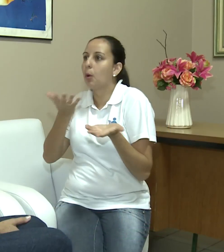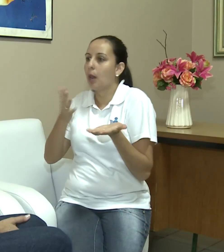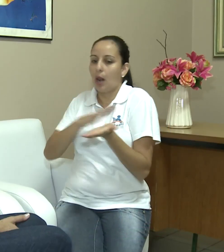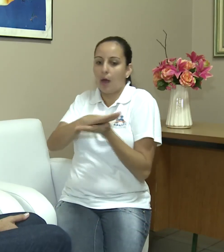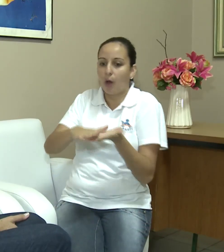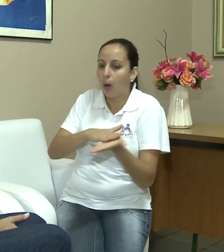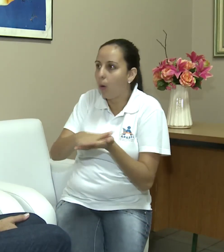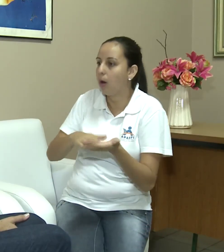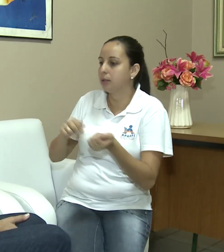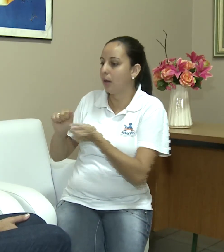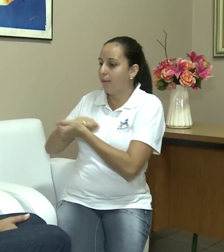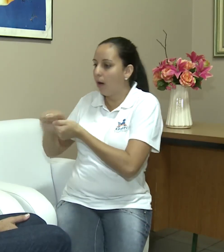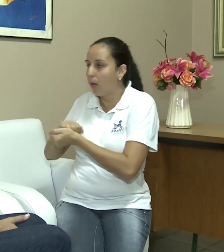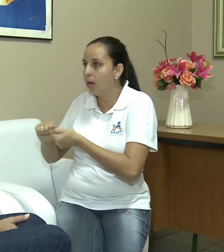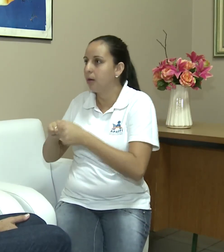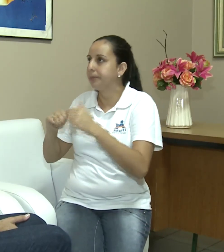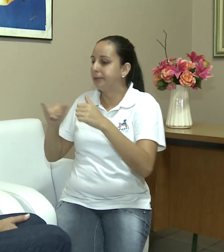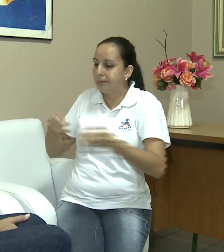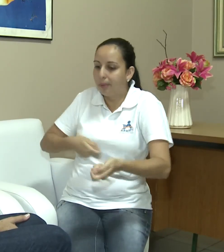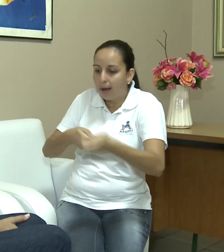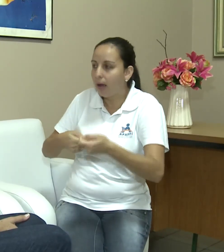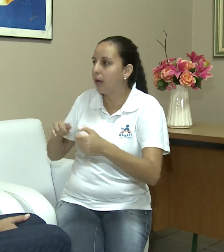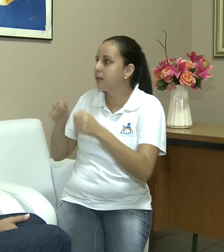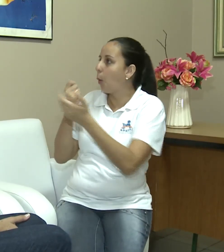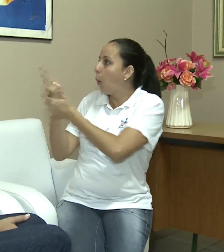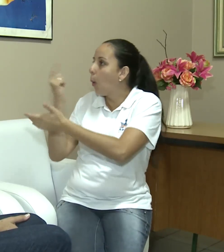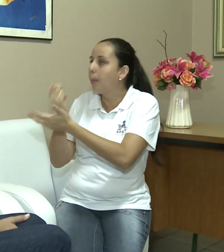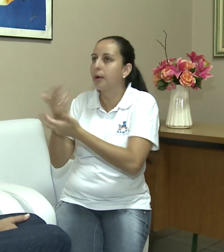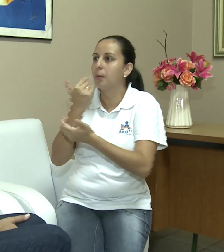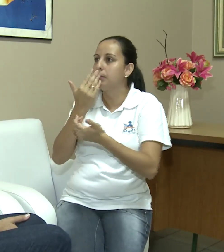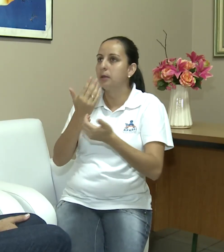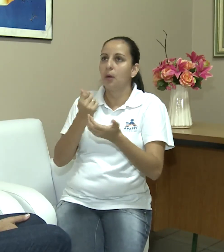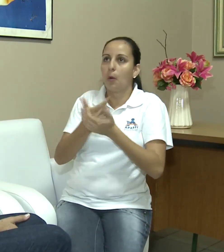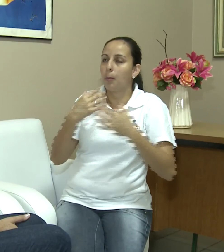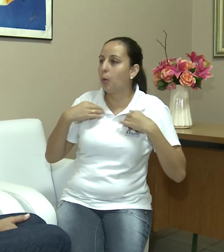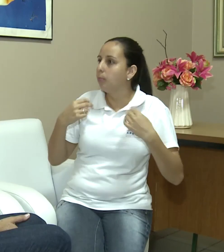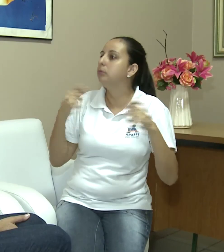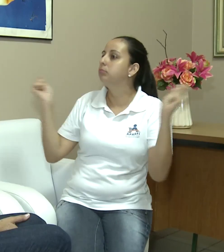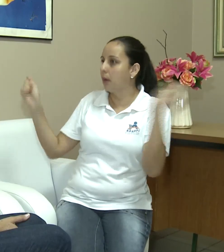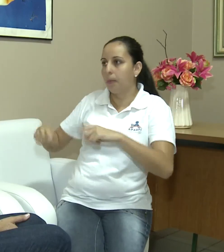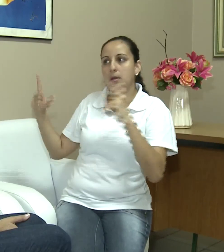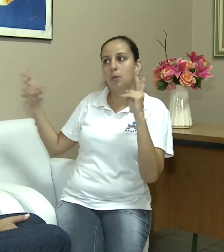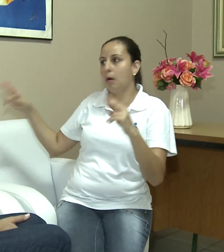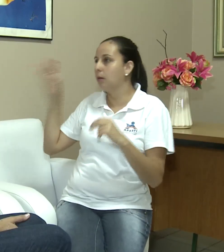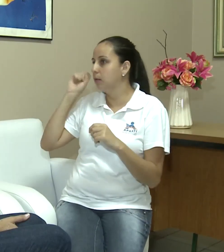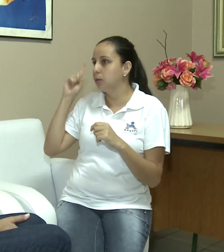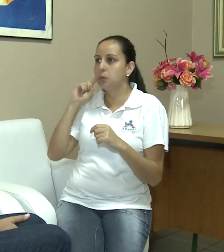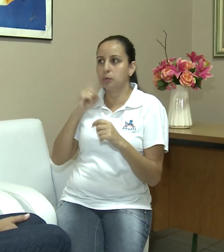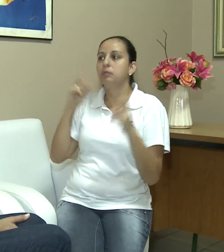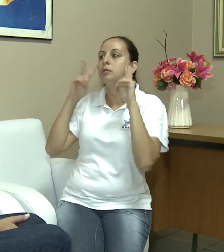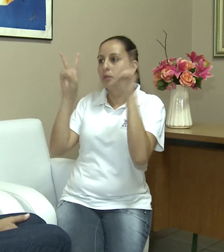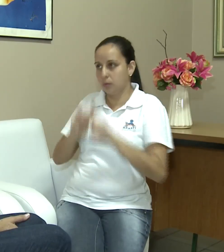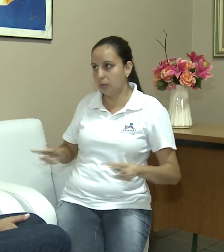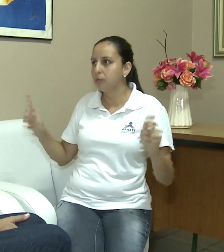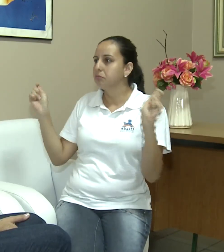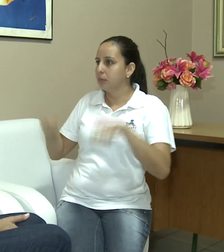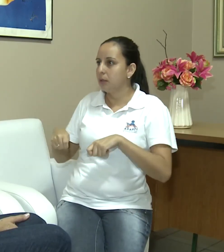E ela provou que ela podia ser uma profissional, ela mostrava que ela podia fazer tudo, que ela ia sozinha nas lojas, e que o